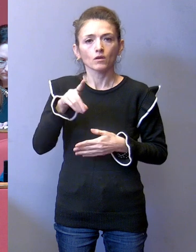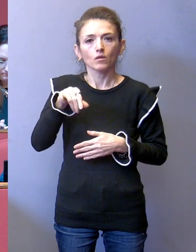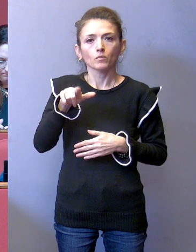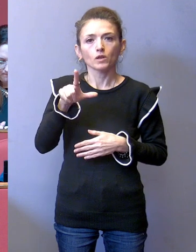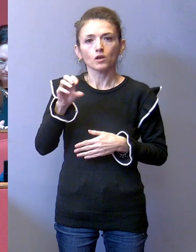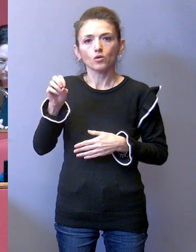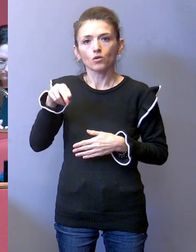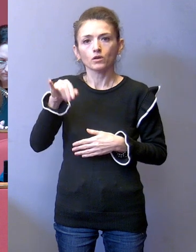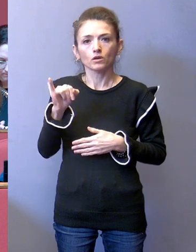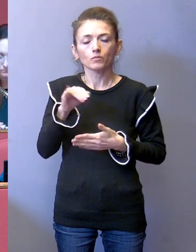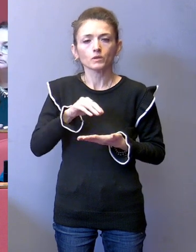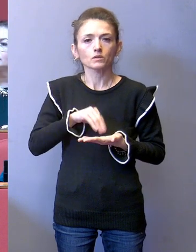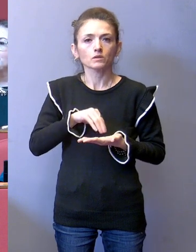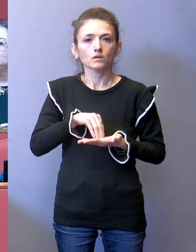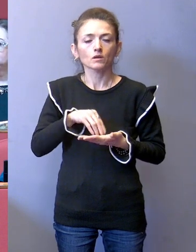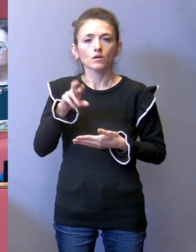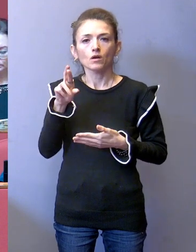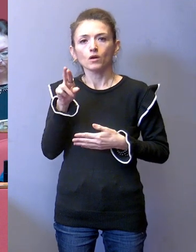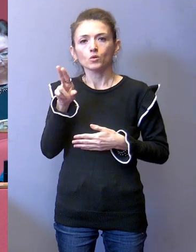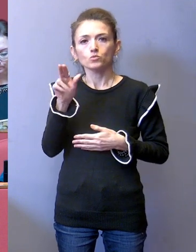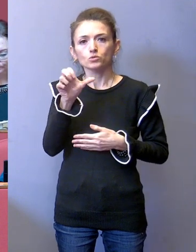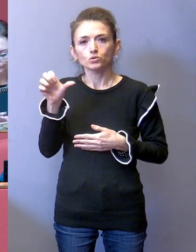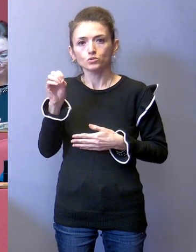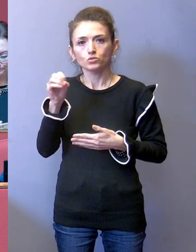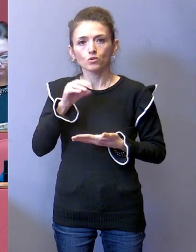pilloni Russo